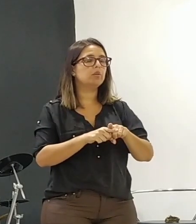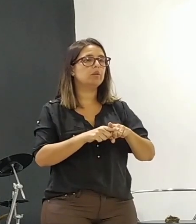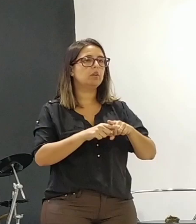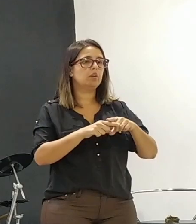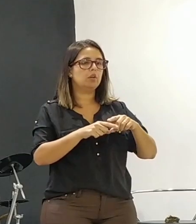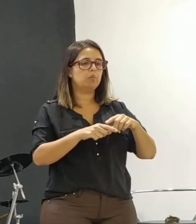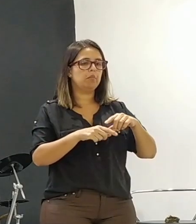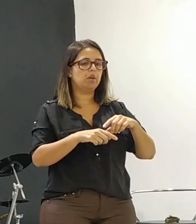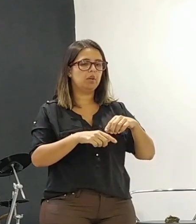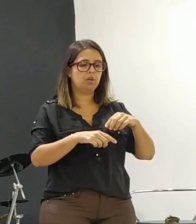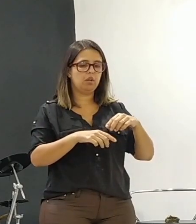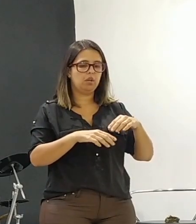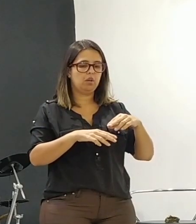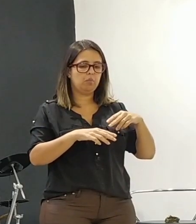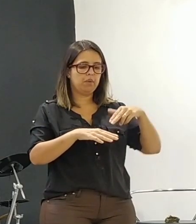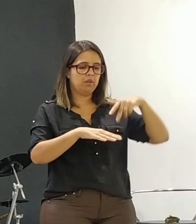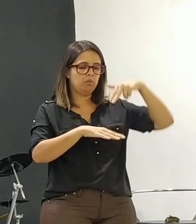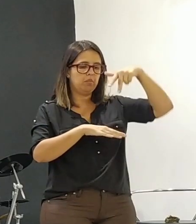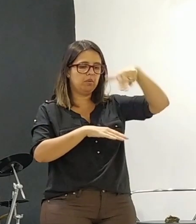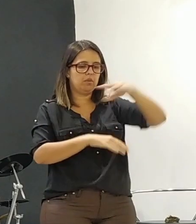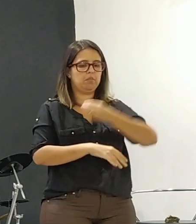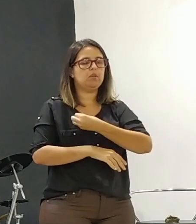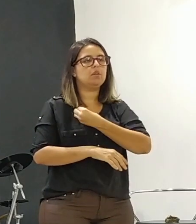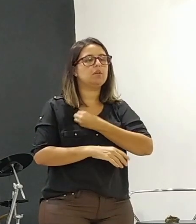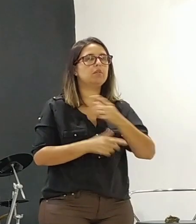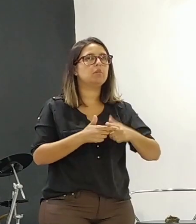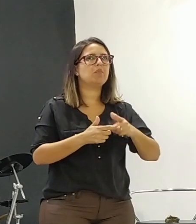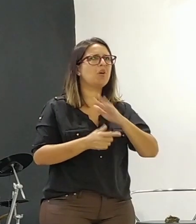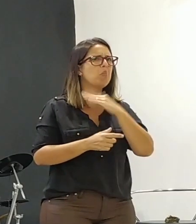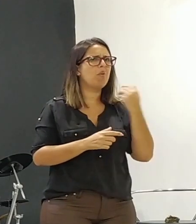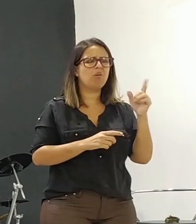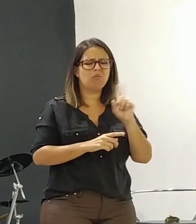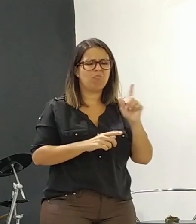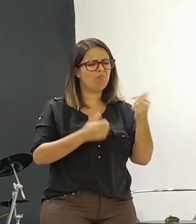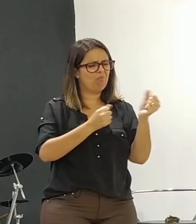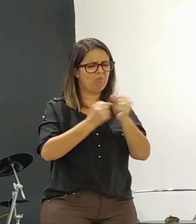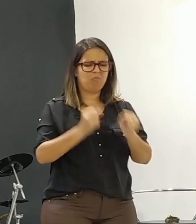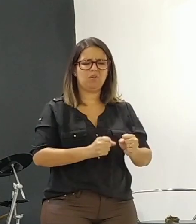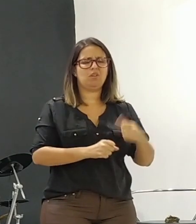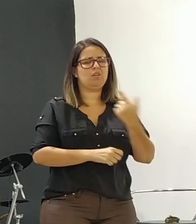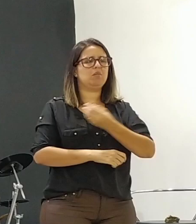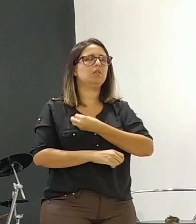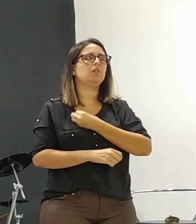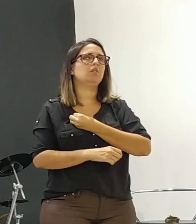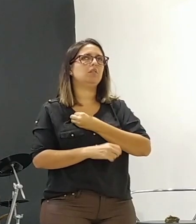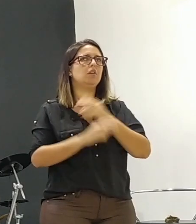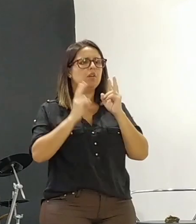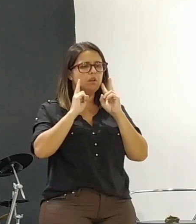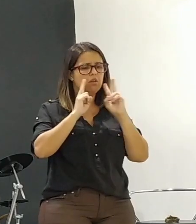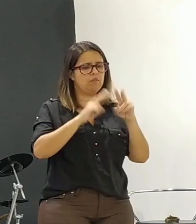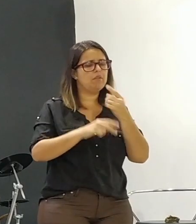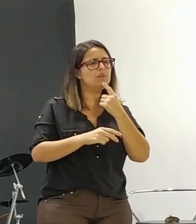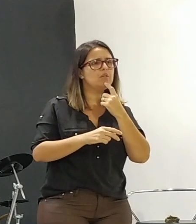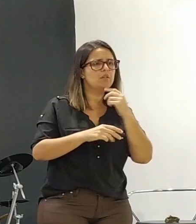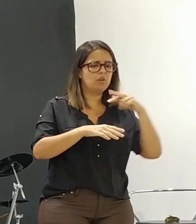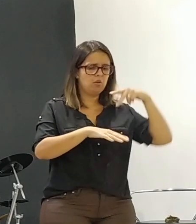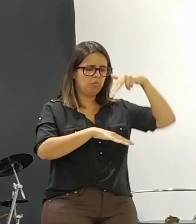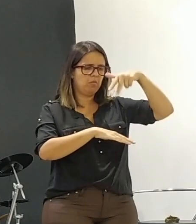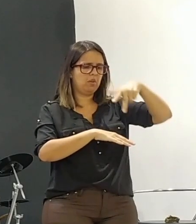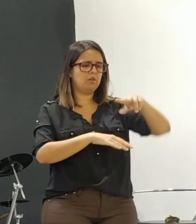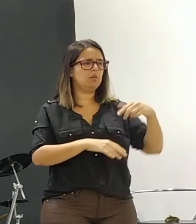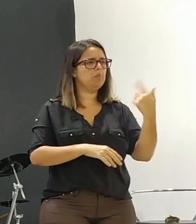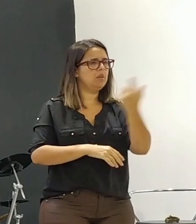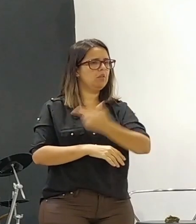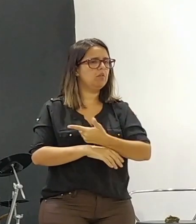vida, porque a morte não tem mais poder sobre nós. Vendo eu o sangue, passarei por cima de vós, e não haverá entre